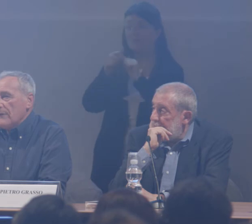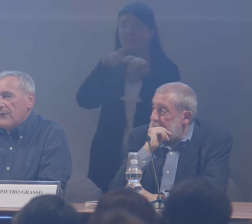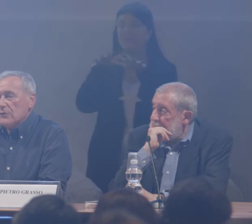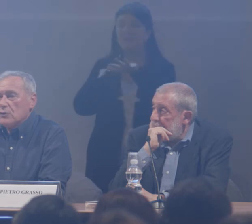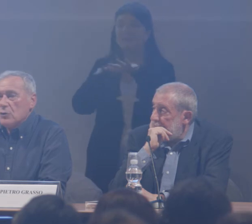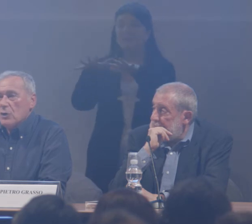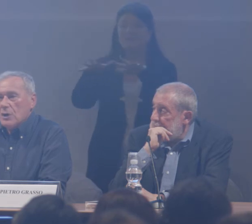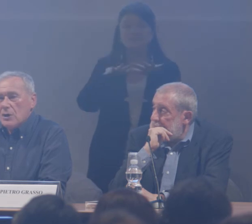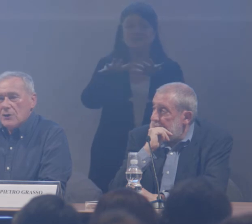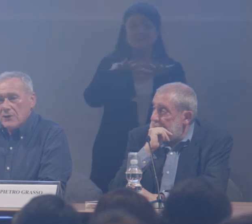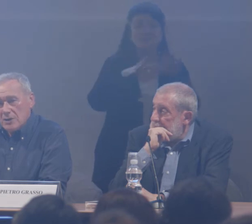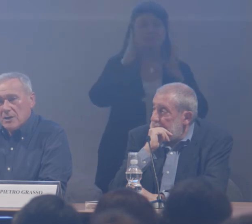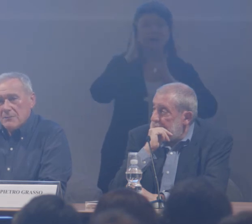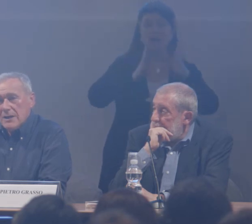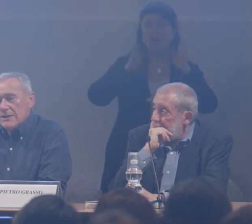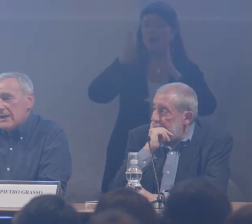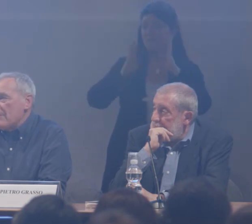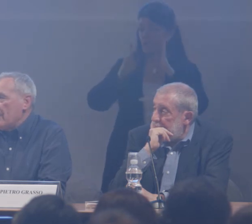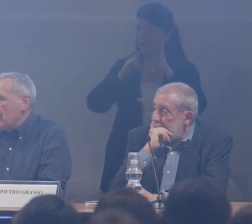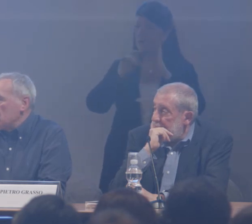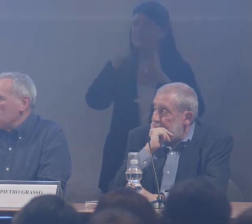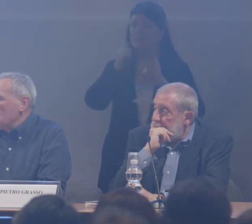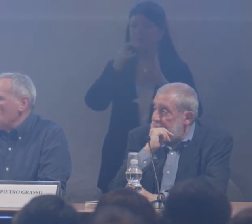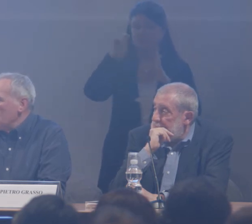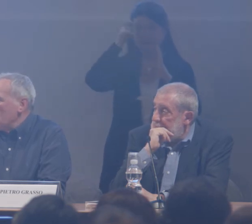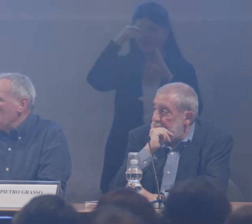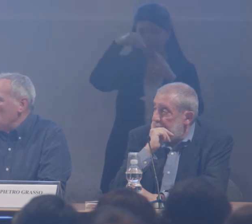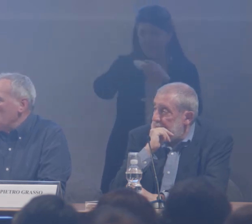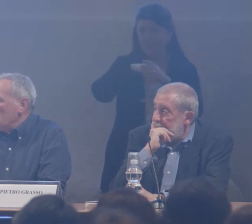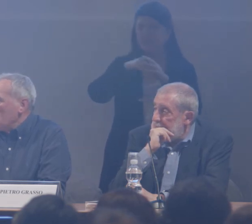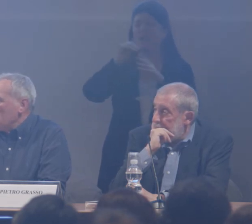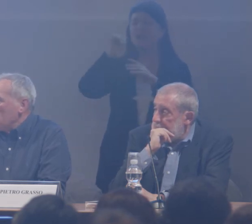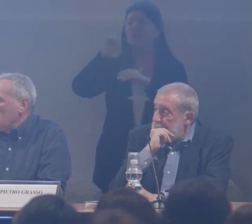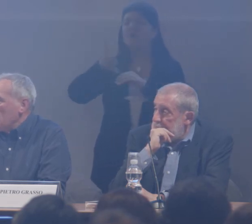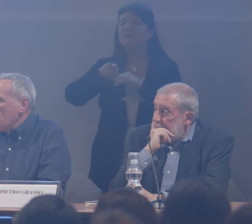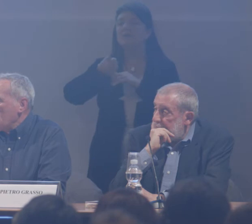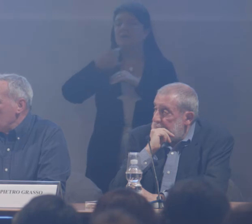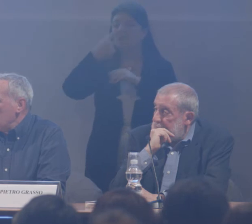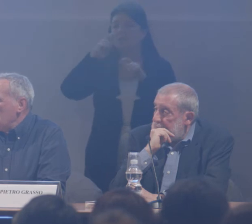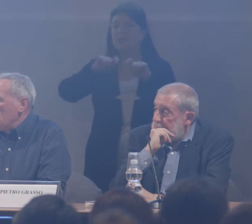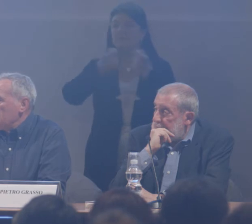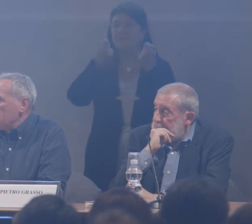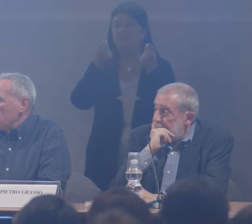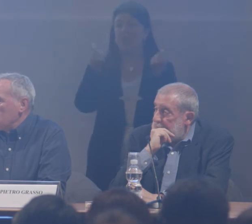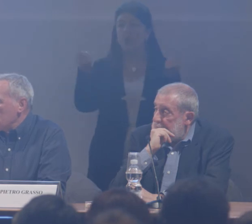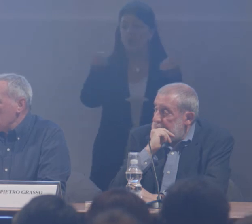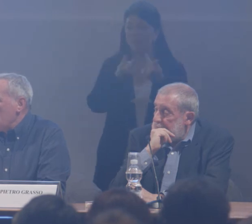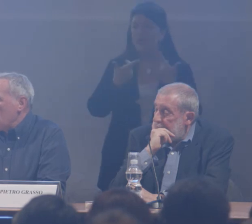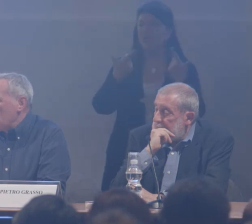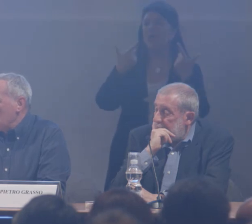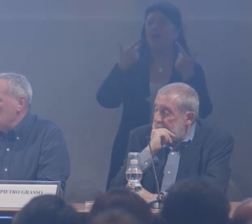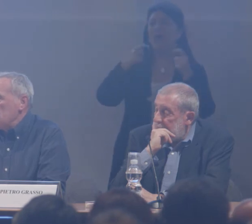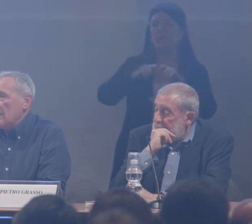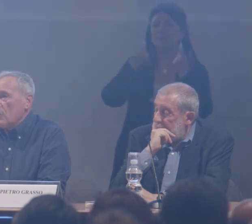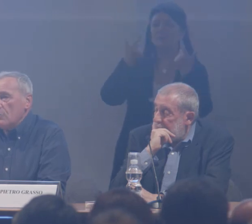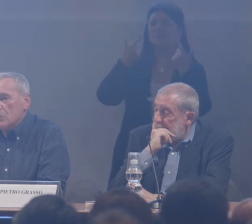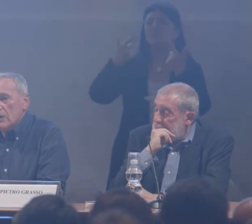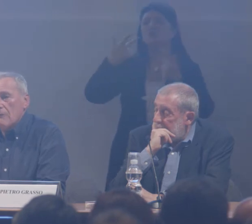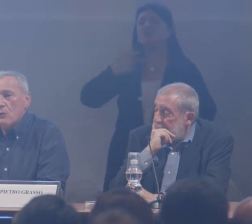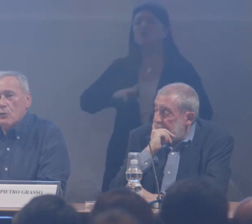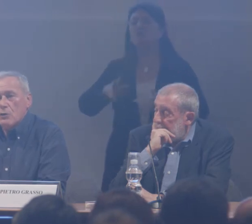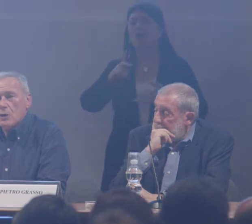mafioso che è fatto sì di criminalità, ma è fatto di collusioni con l'economia, col sociale, con la politica,